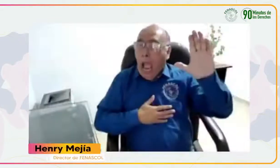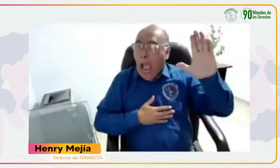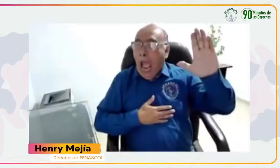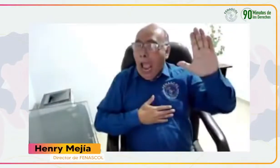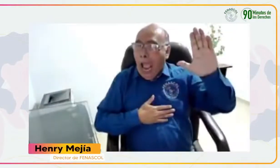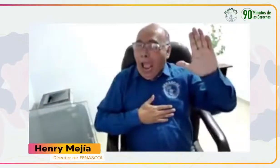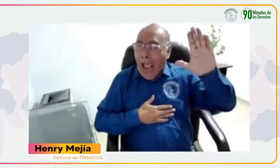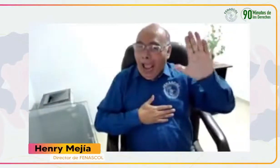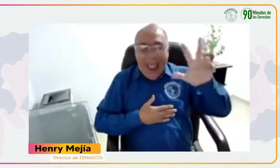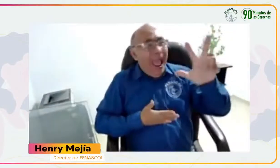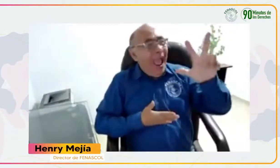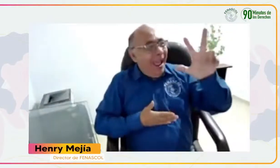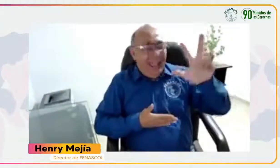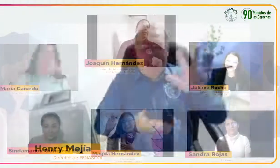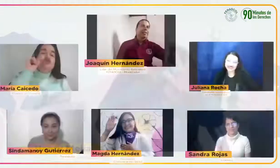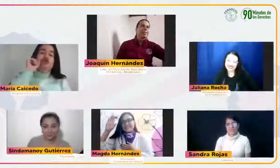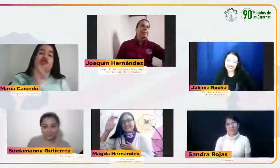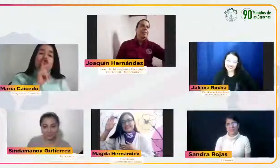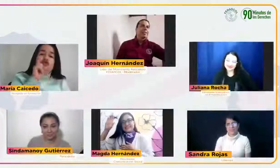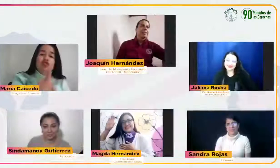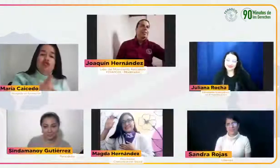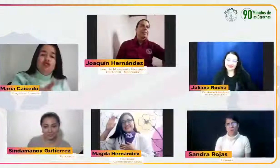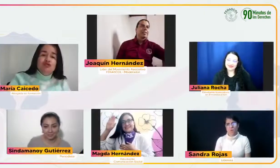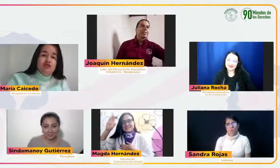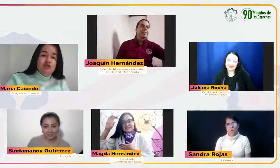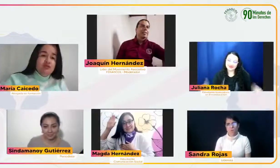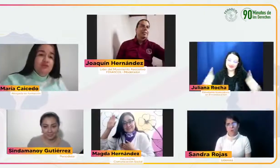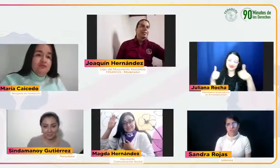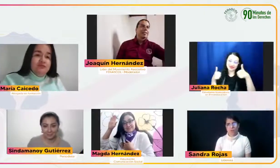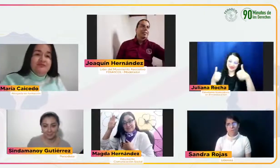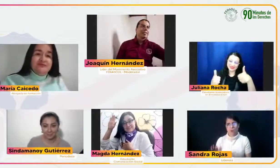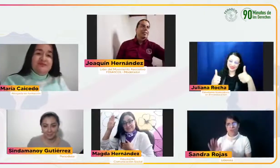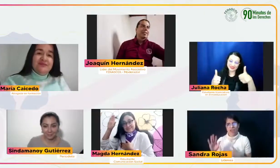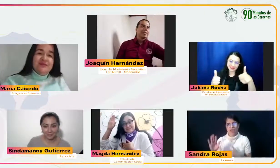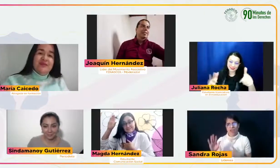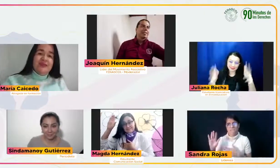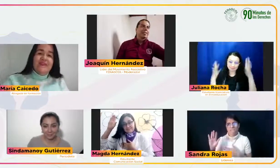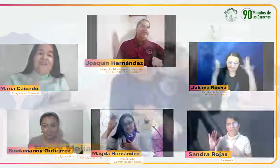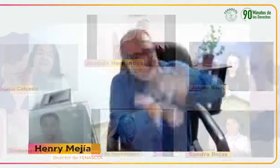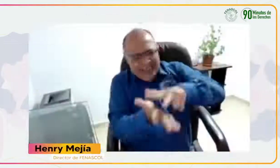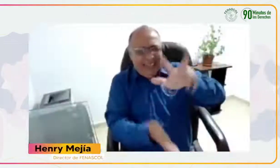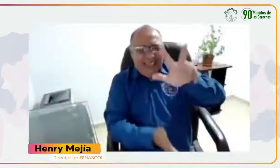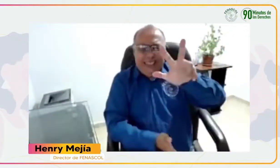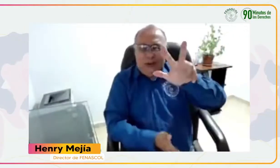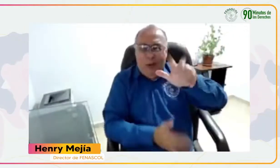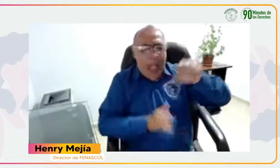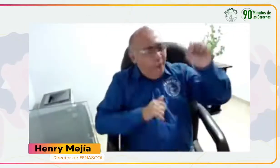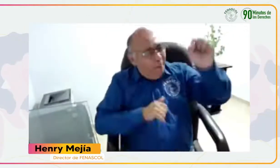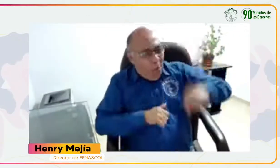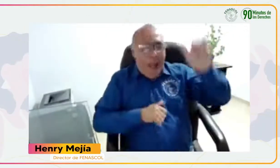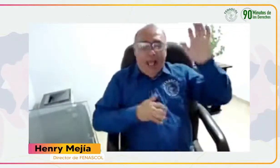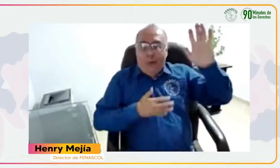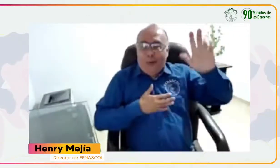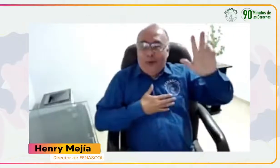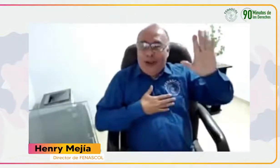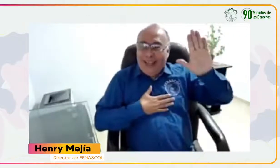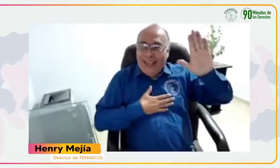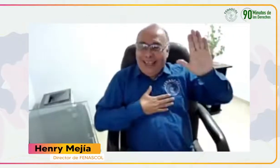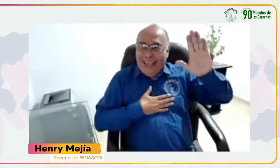así. Ah, como de aprobado, pero eso es de lengua de señas del sistema de señas